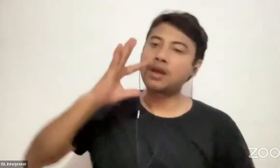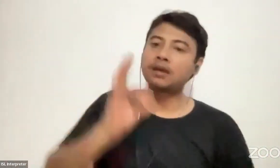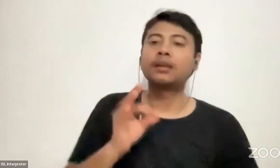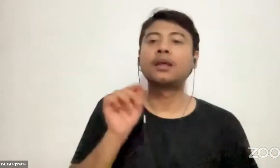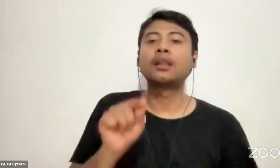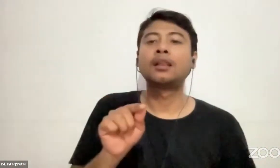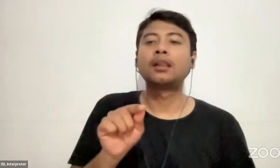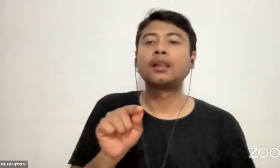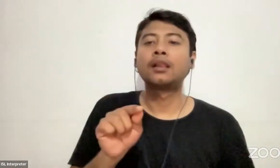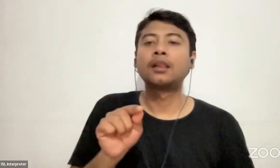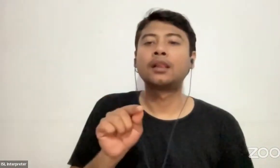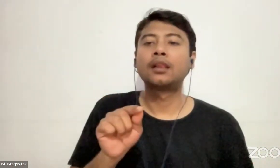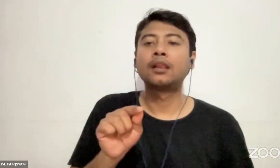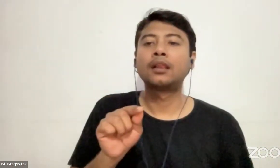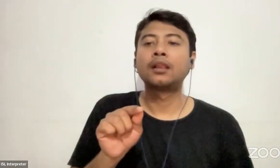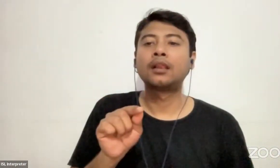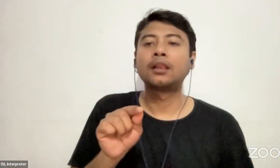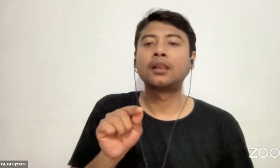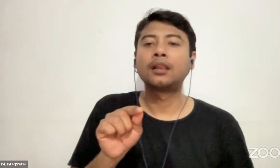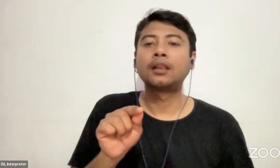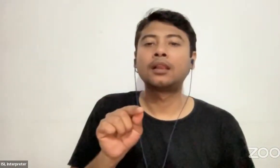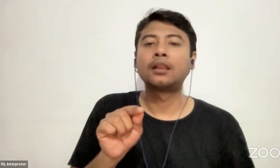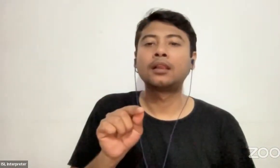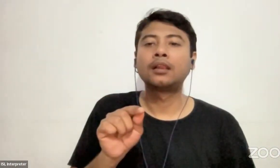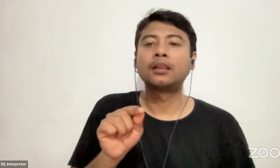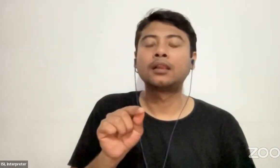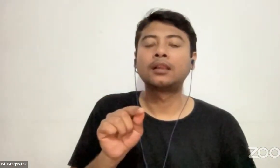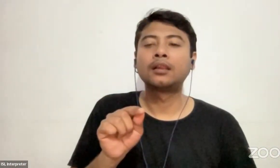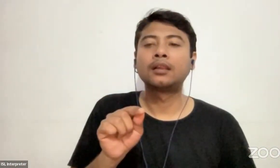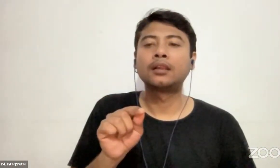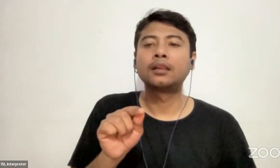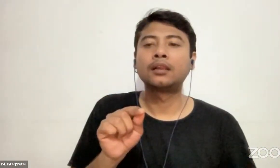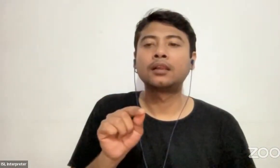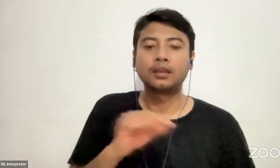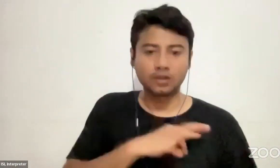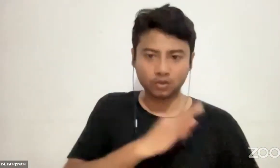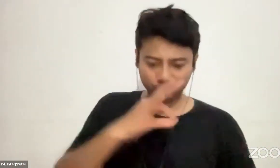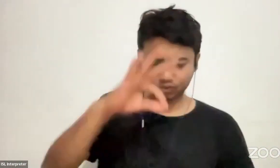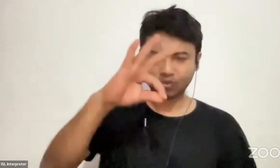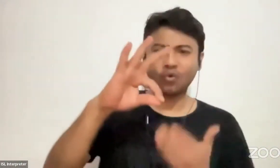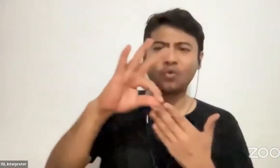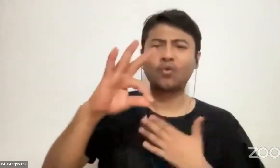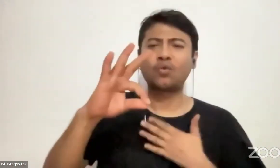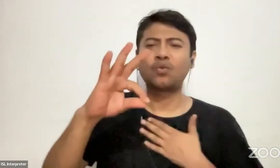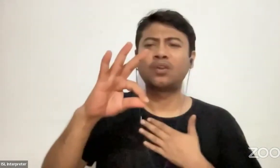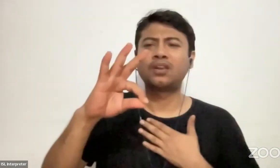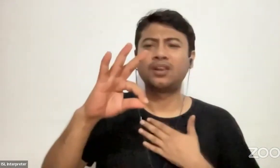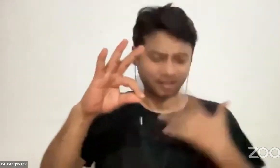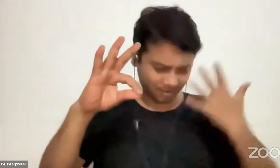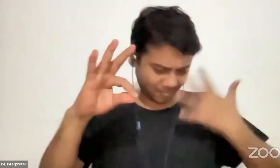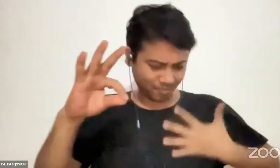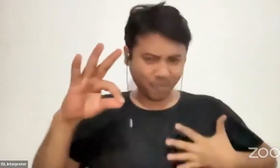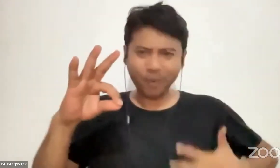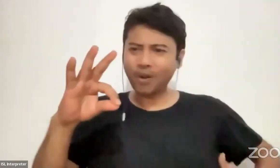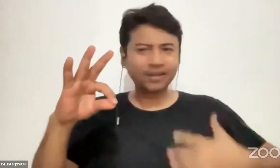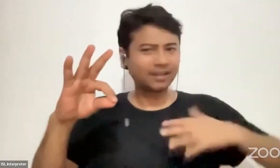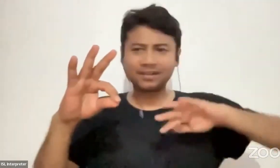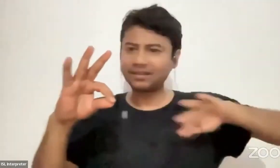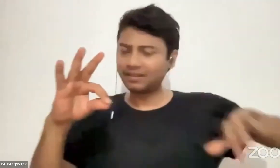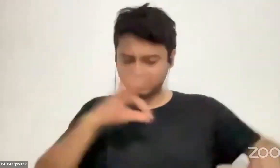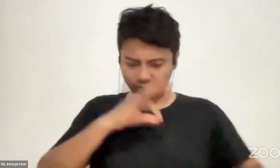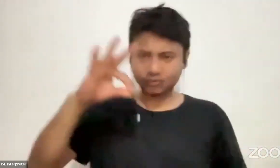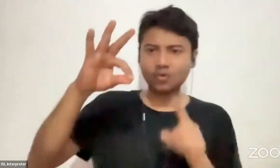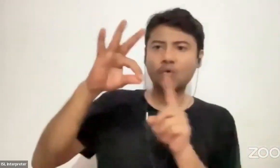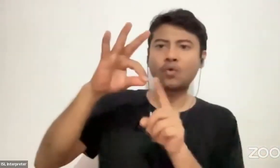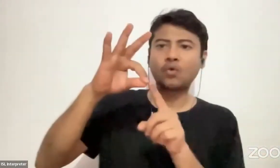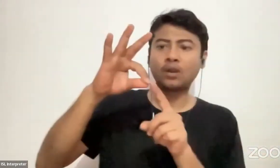जीवात्मा हूं, परमात्मा का अंश हूं और अंश होने के कारण सेवक हूं, इस रूप में अपने आप को